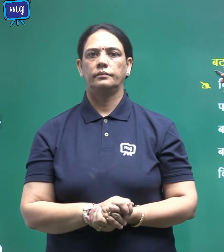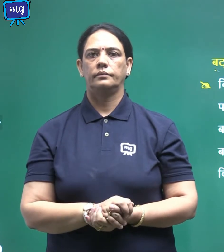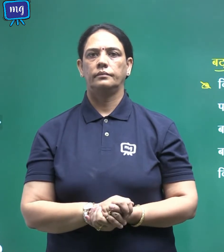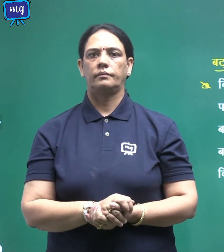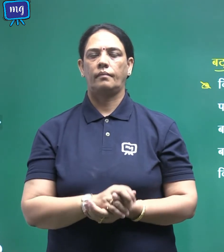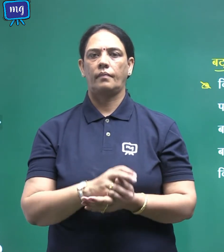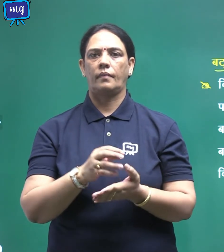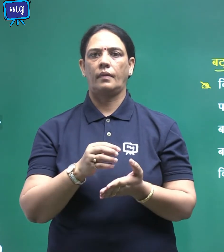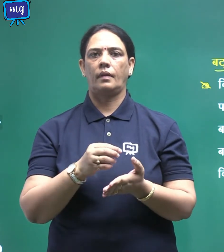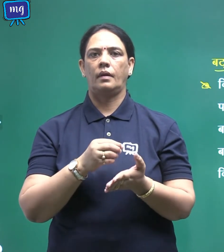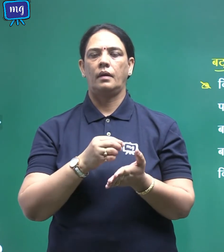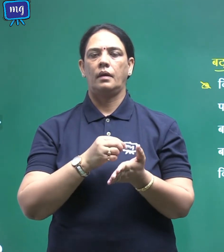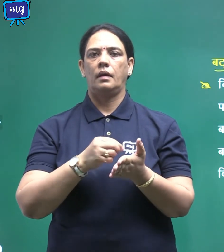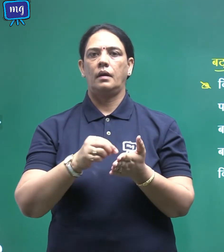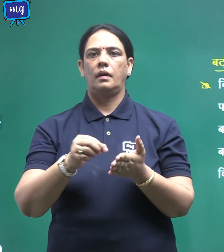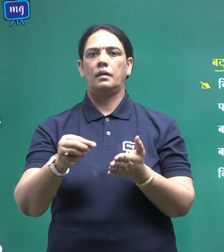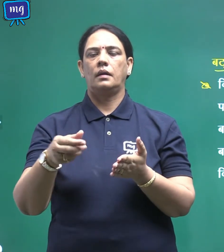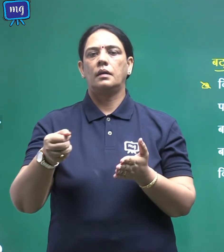बट्टा